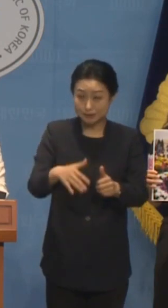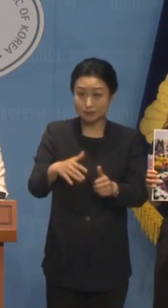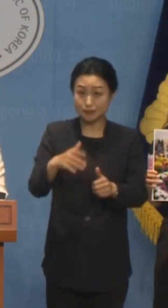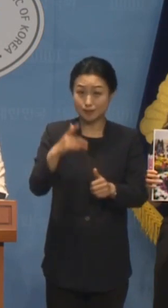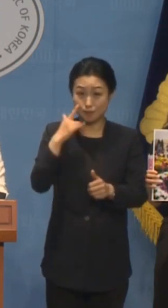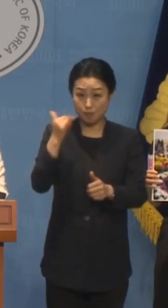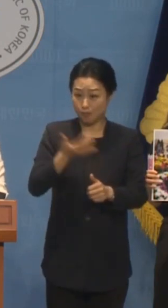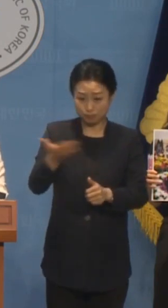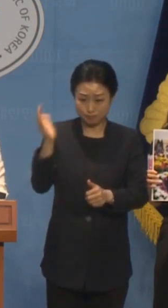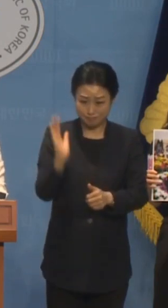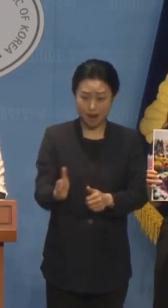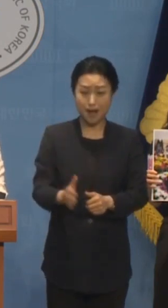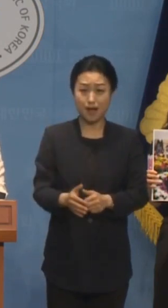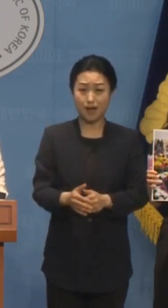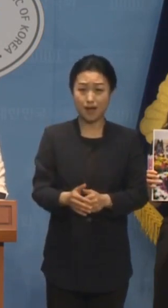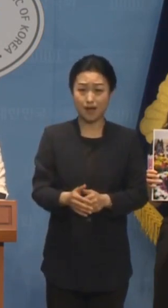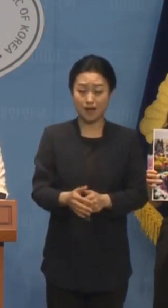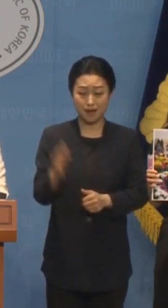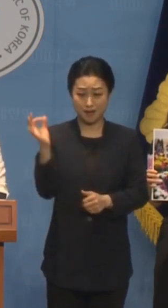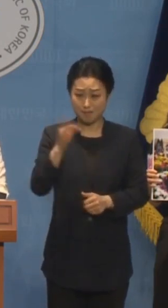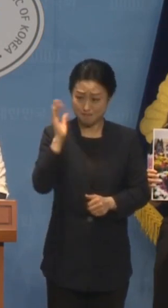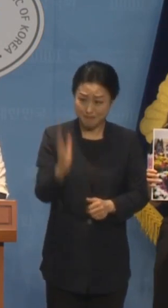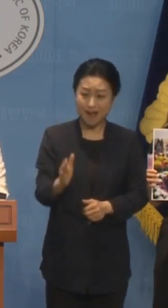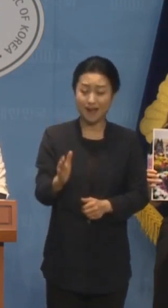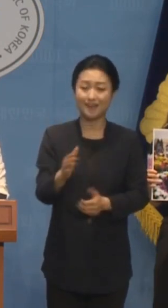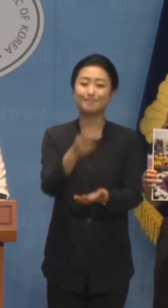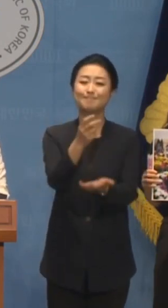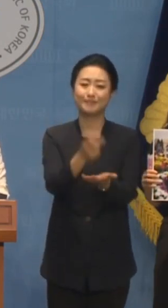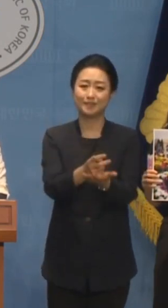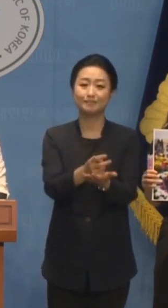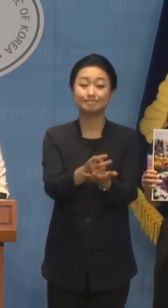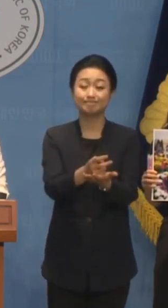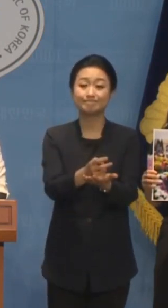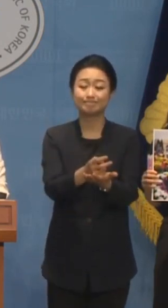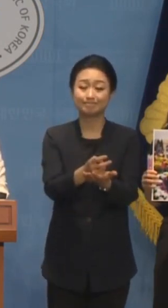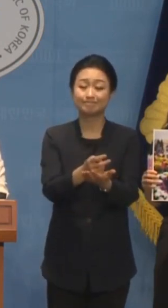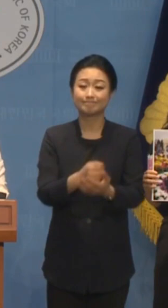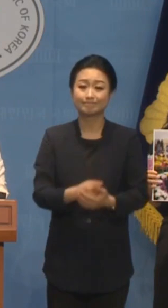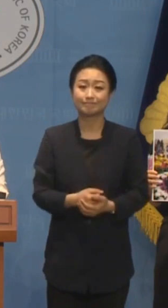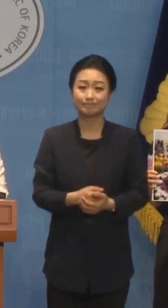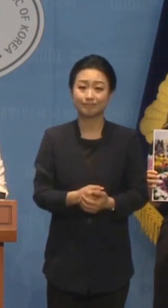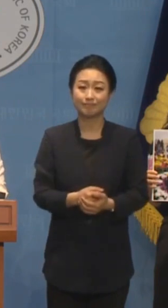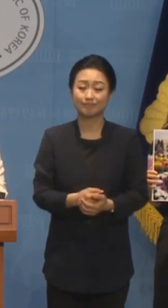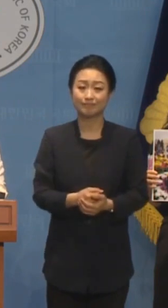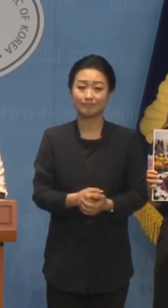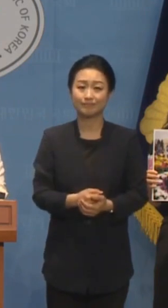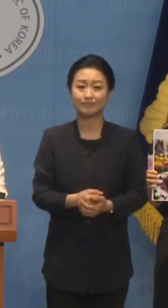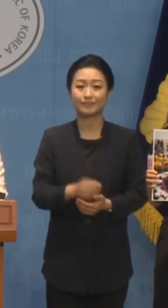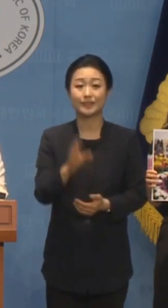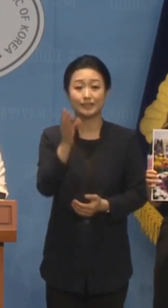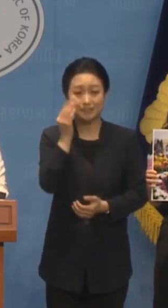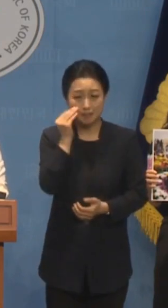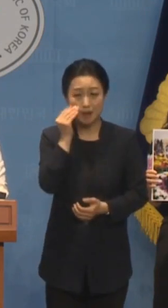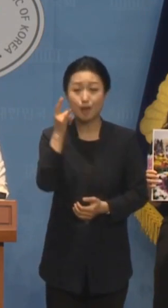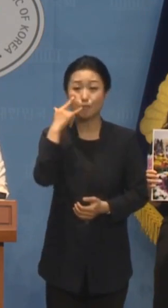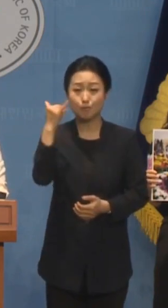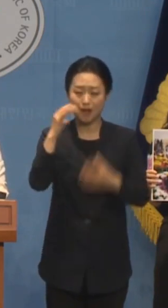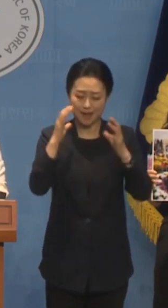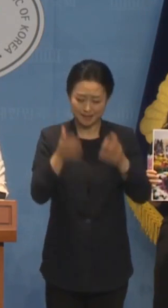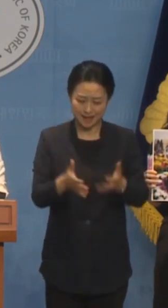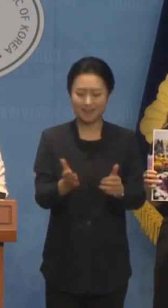않은 부모는 넘보지 말라는 법안입니다. 후자의 일이 있지 않았으면 좋겠습니다.